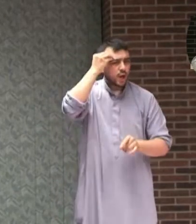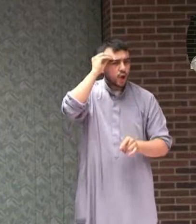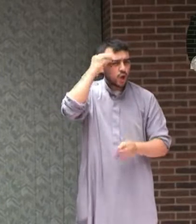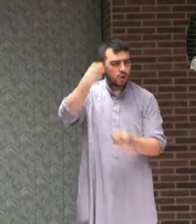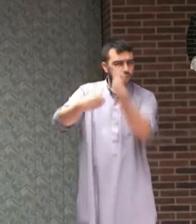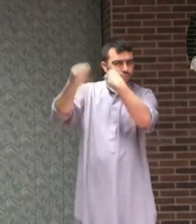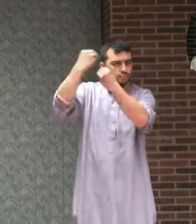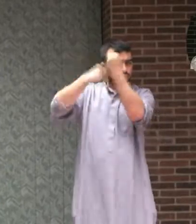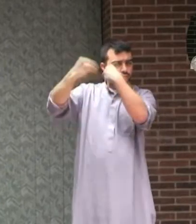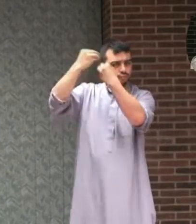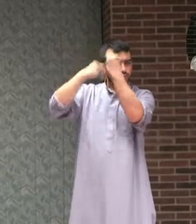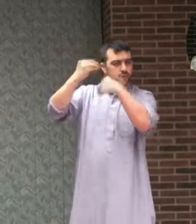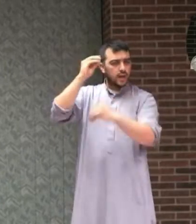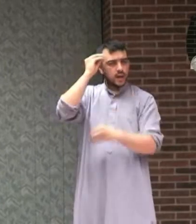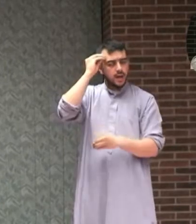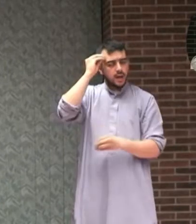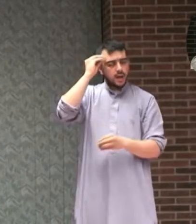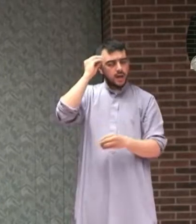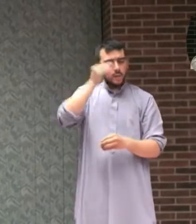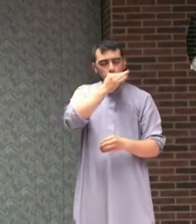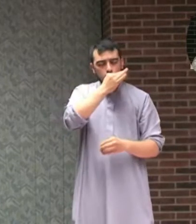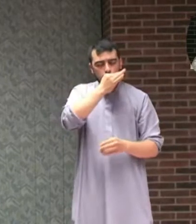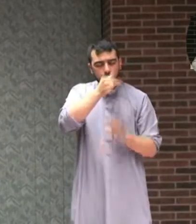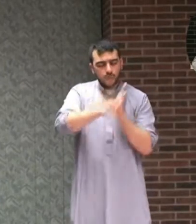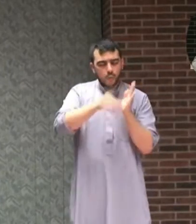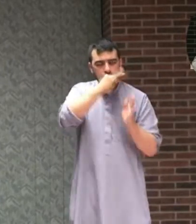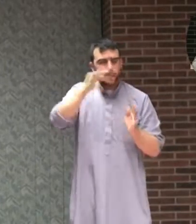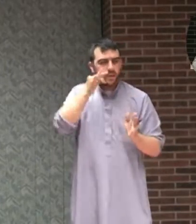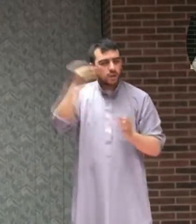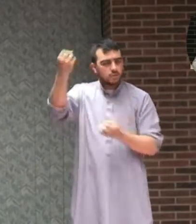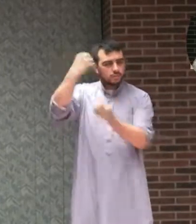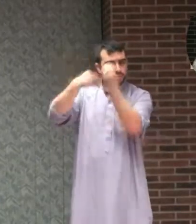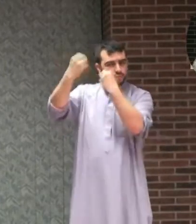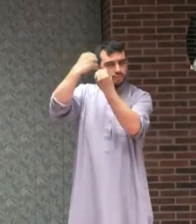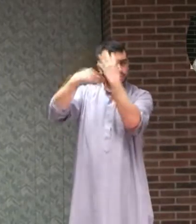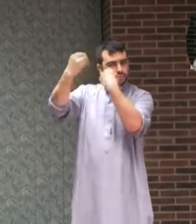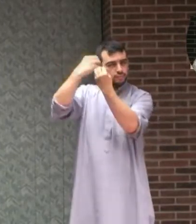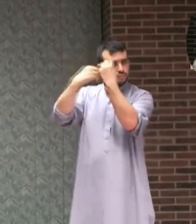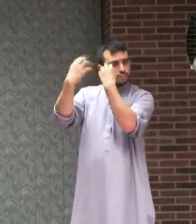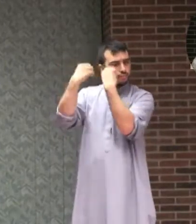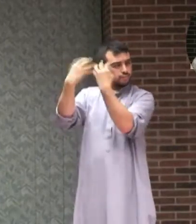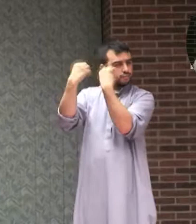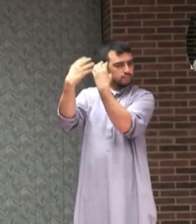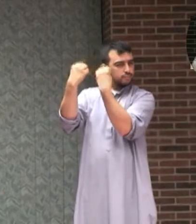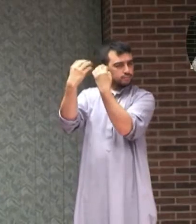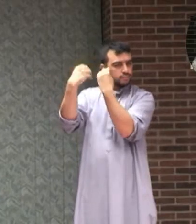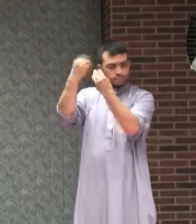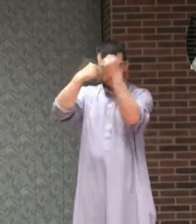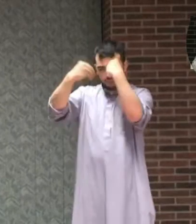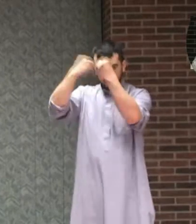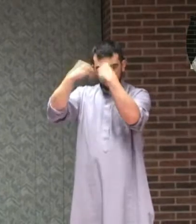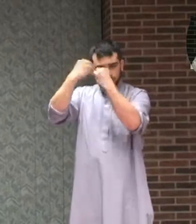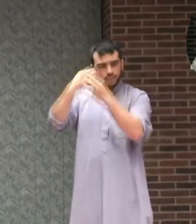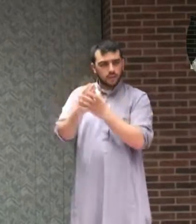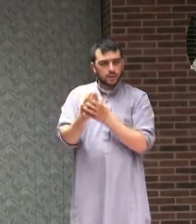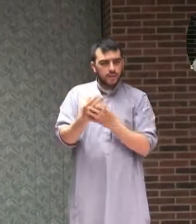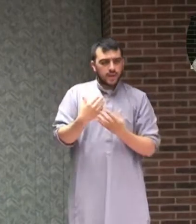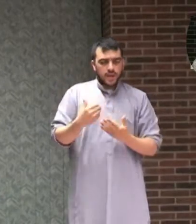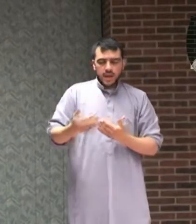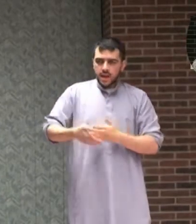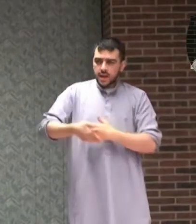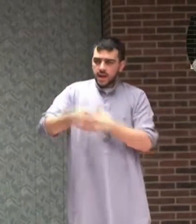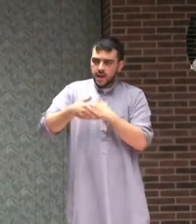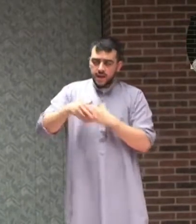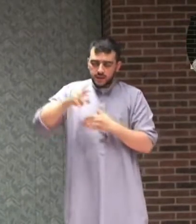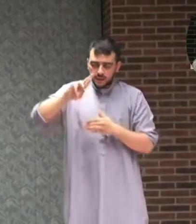d'enseignements. Et le mois du Ramadan nous enseigne et nous ramène vers Allah subhanahu wa ta'ala à